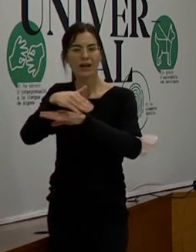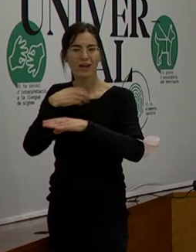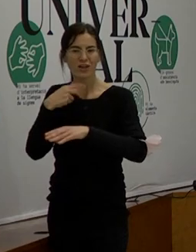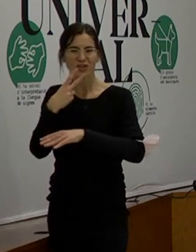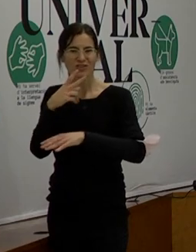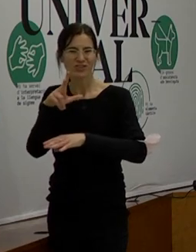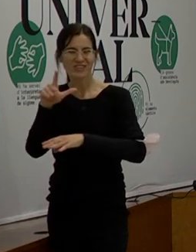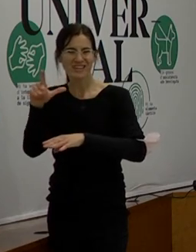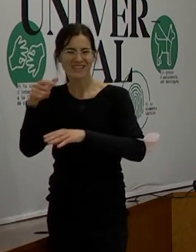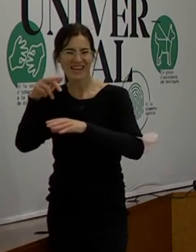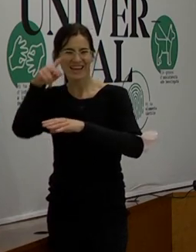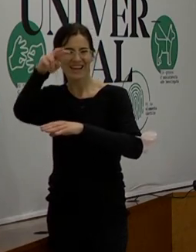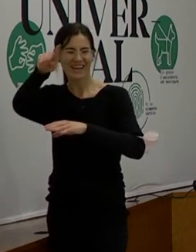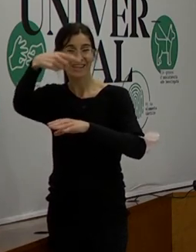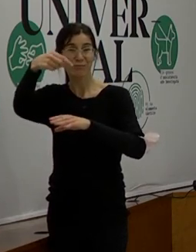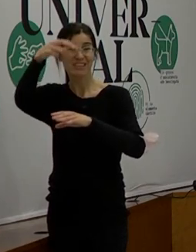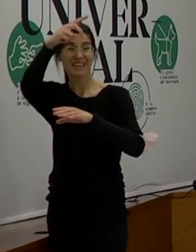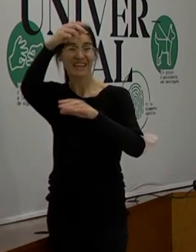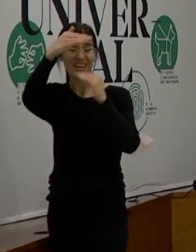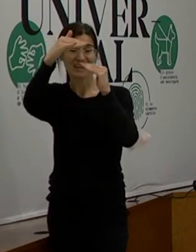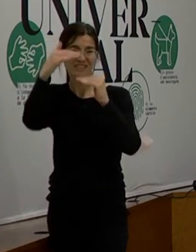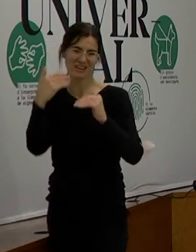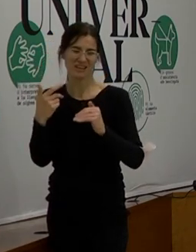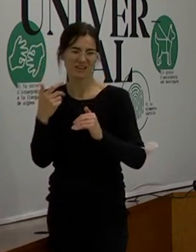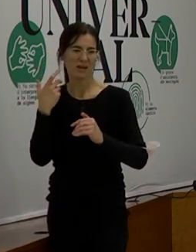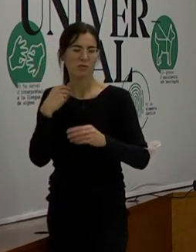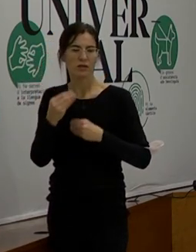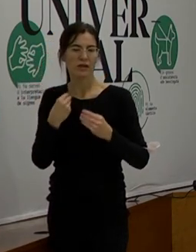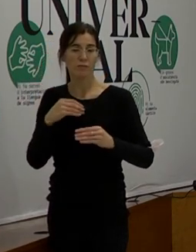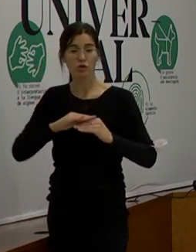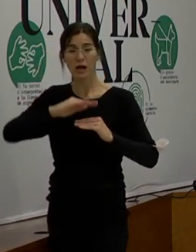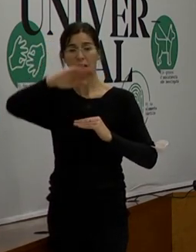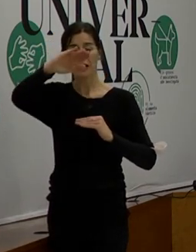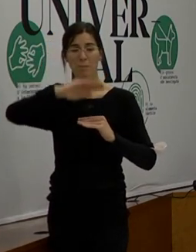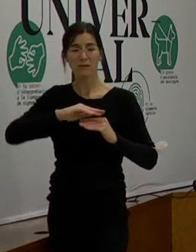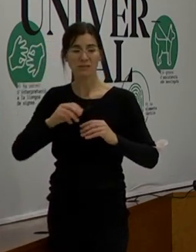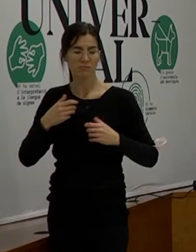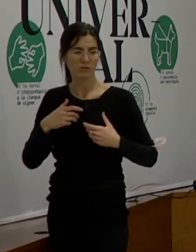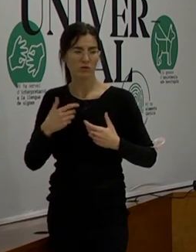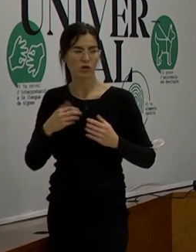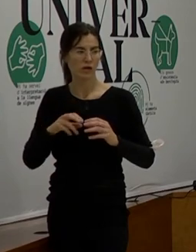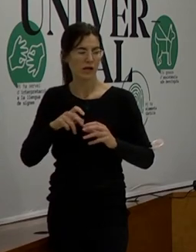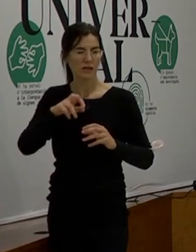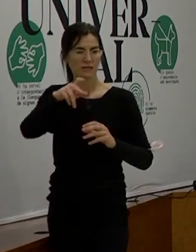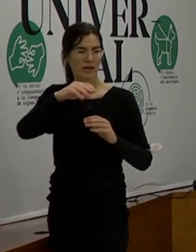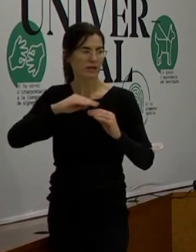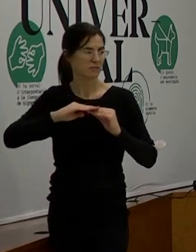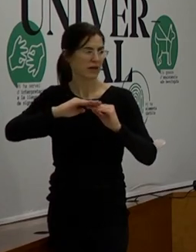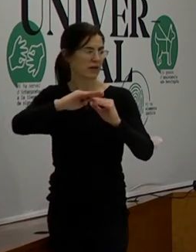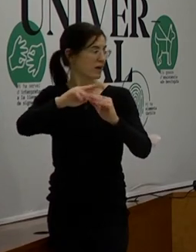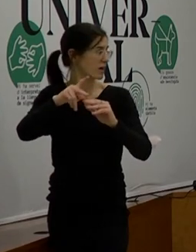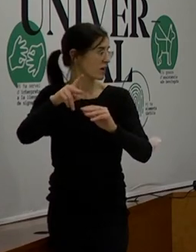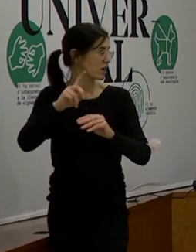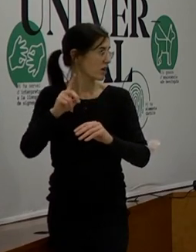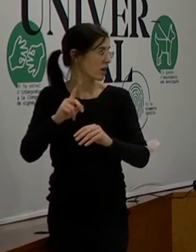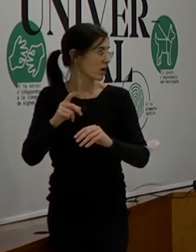287 escalones i luego tengo que subir dos. Entonces, ponemos unas rampas mecánicas. No, escaleras mecánicas. Ah, però és que la